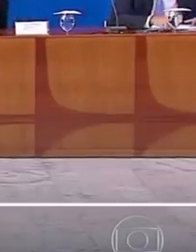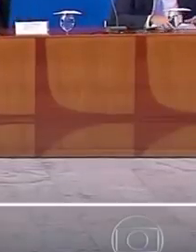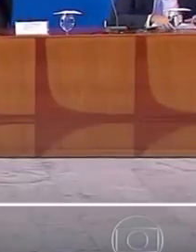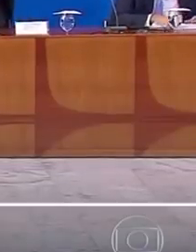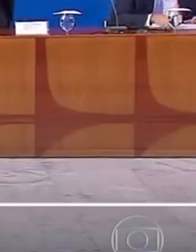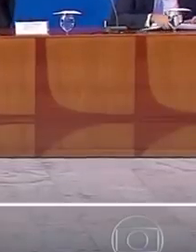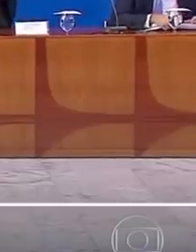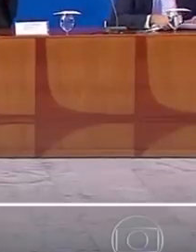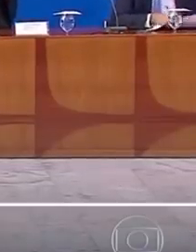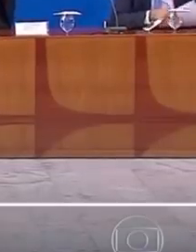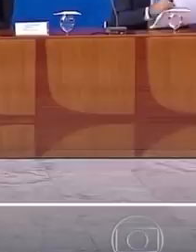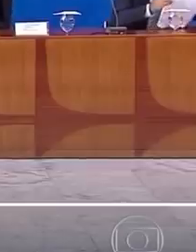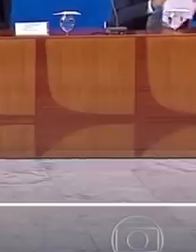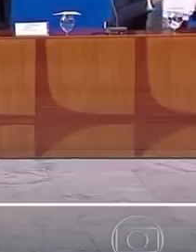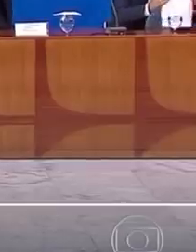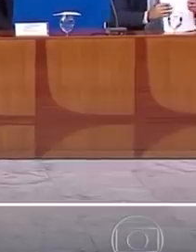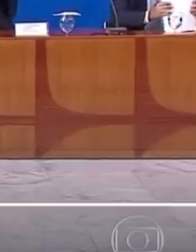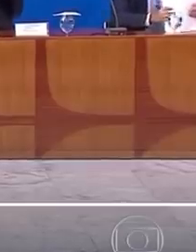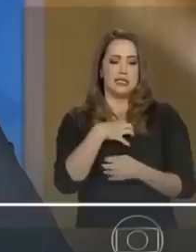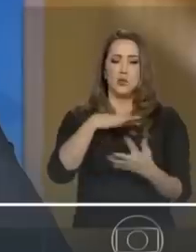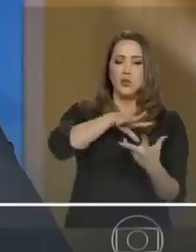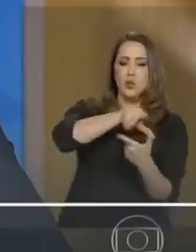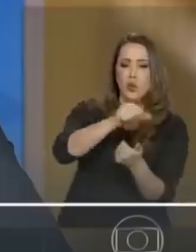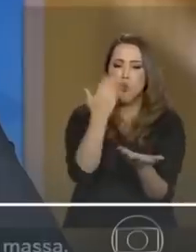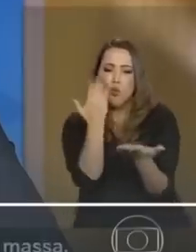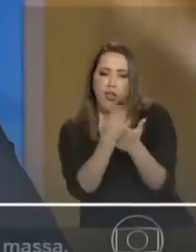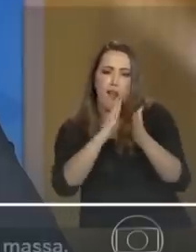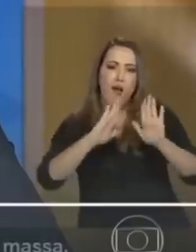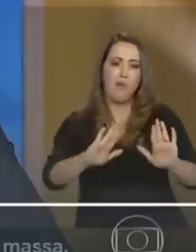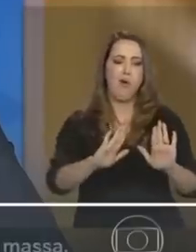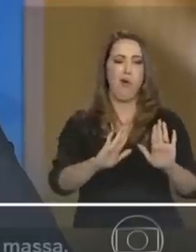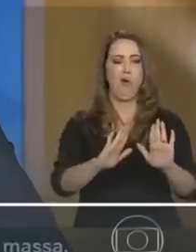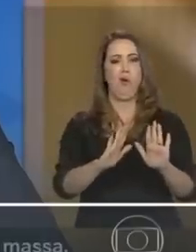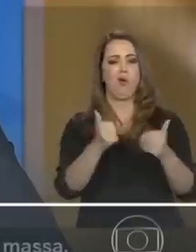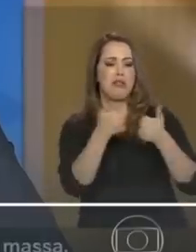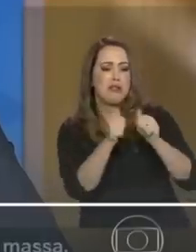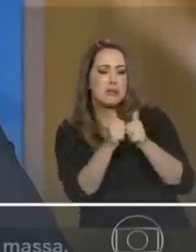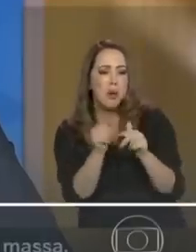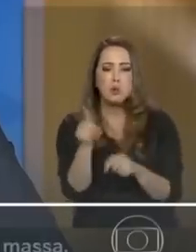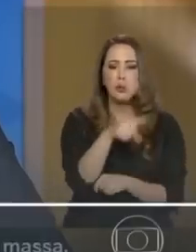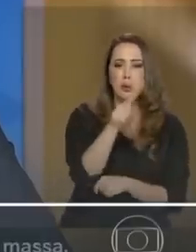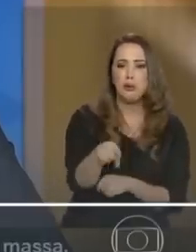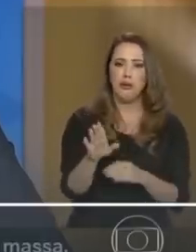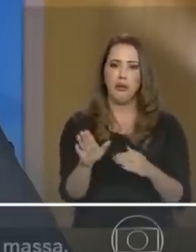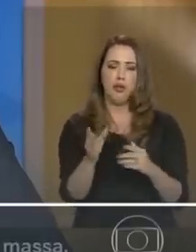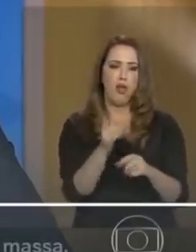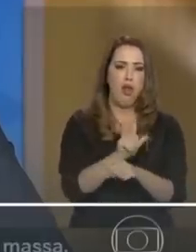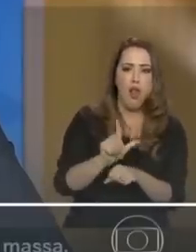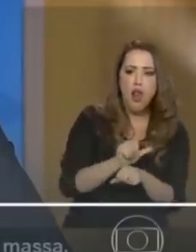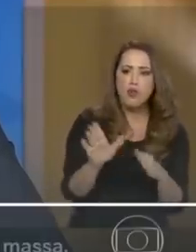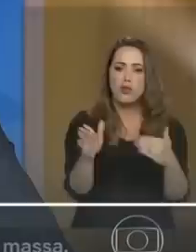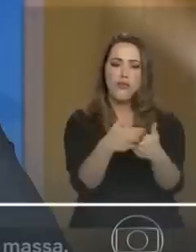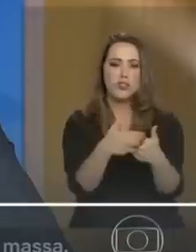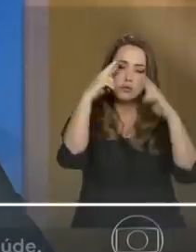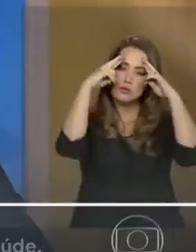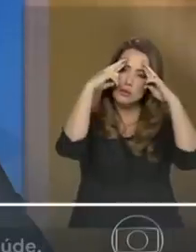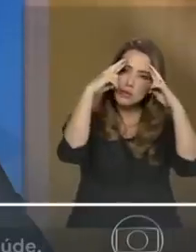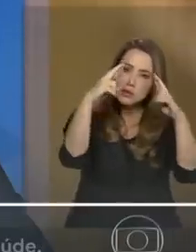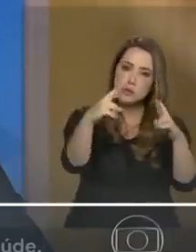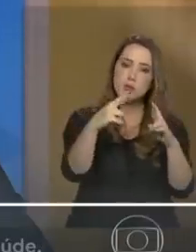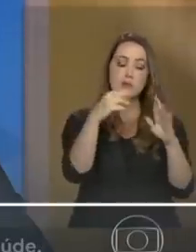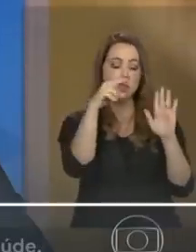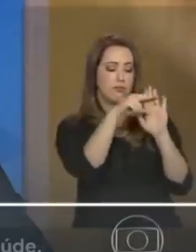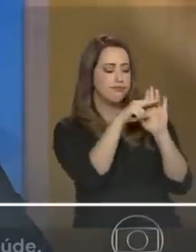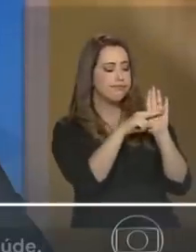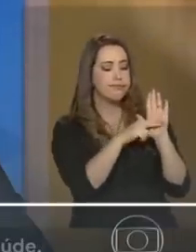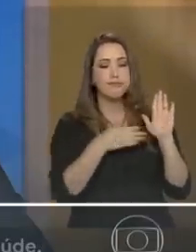facada não vai ser uma gripezinha que vai me derrubar não, tá ok? No dia 24 de março, em cadeia nacional de rádio e televisão,